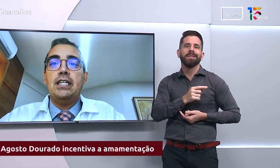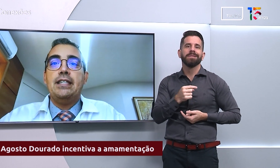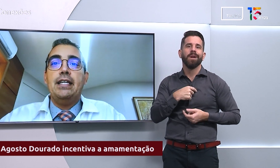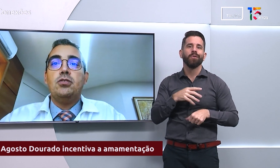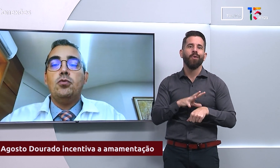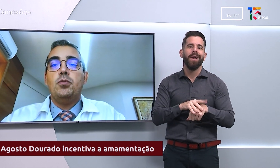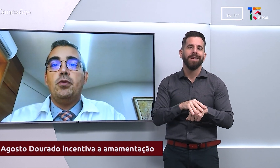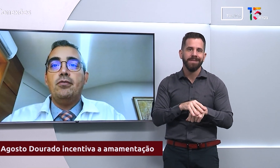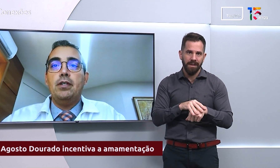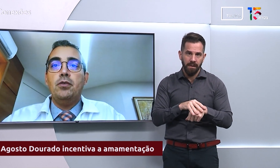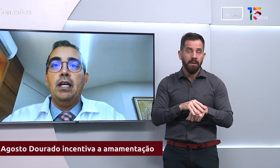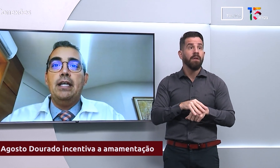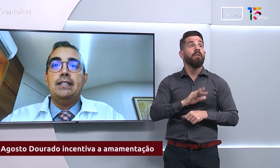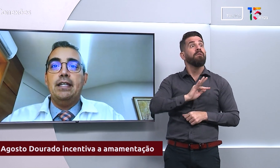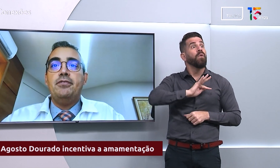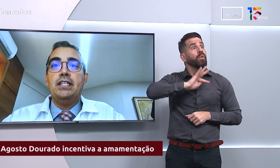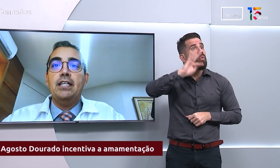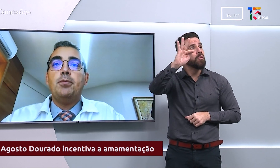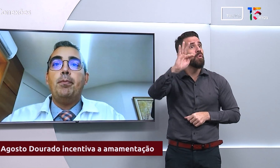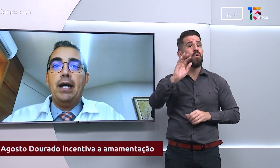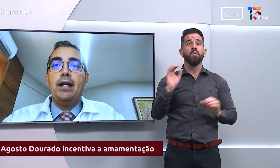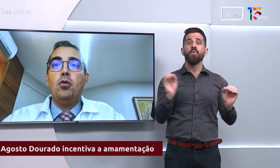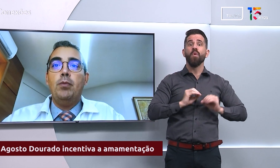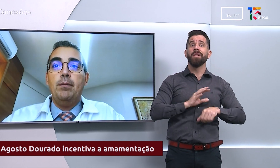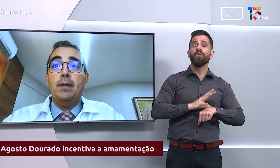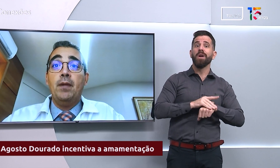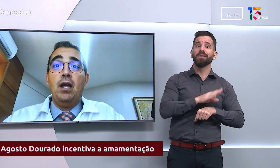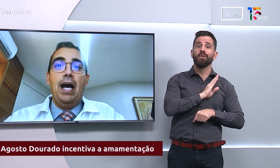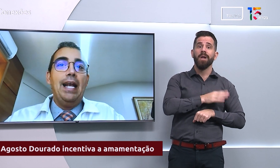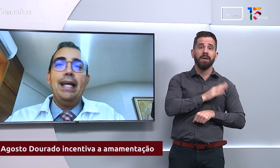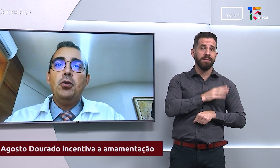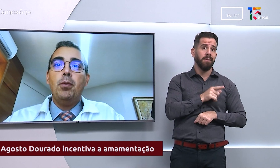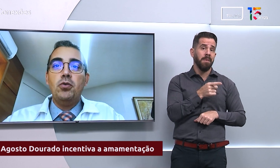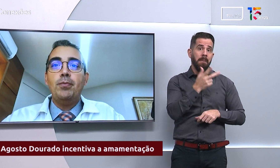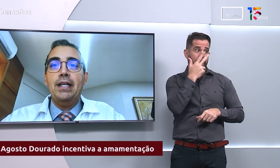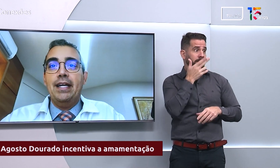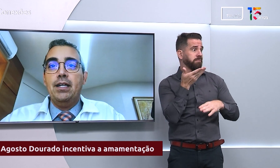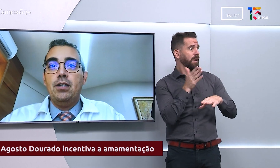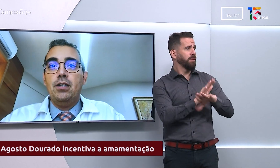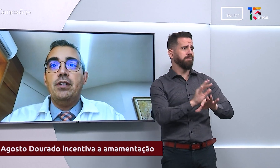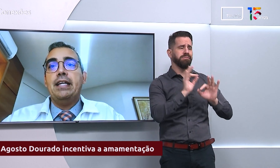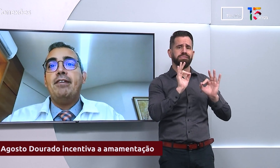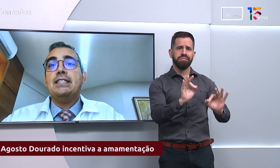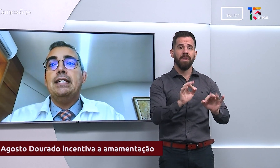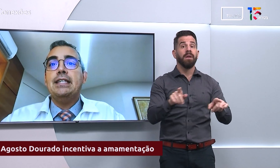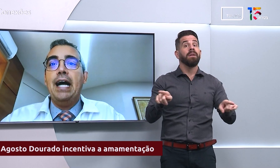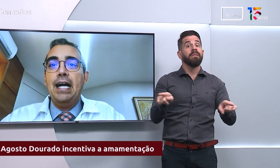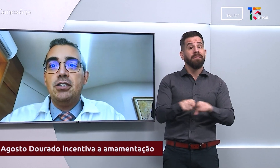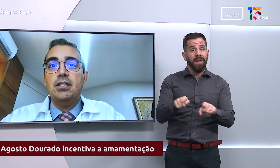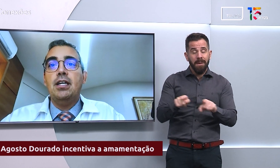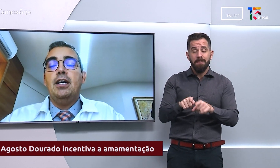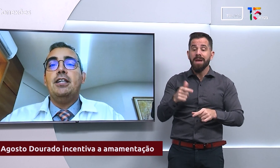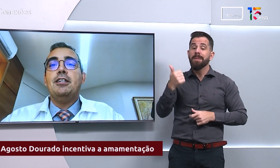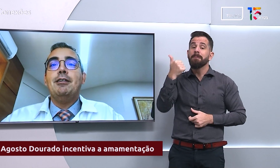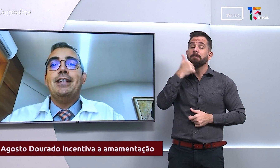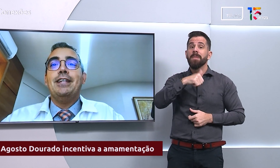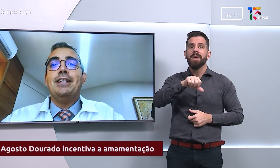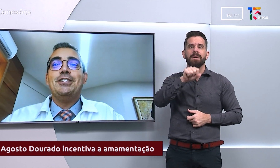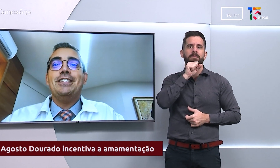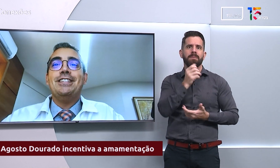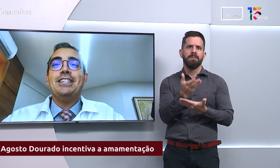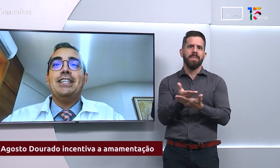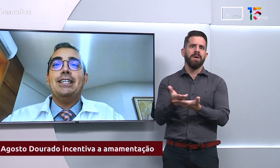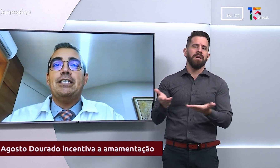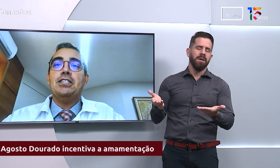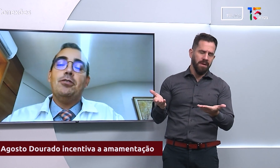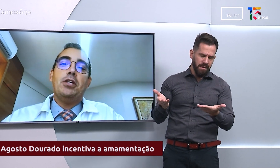a gente já tem estudos provando ser eficiente para o bebê. Além do bolso materno, né, da facilidade,